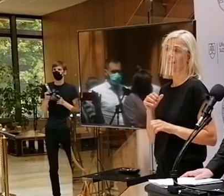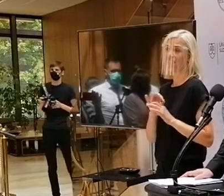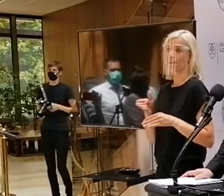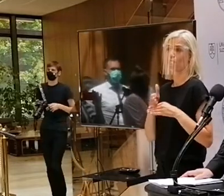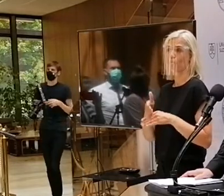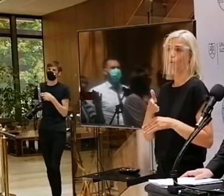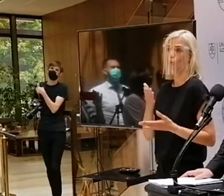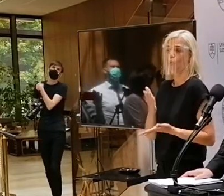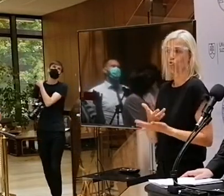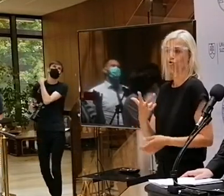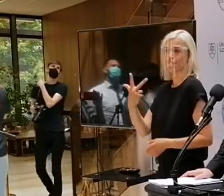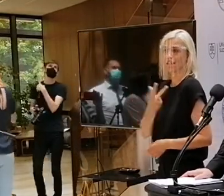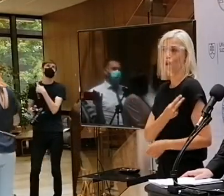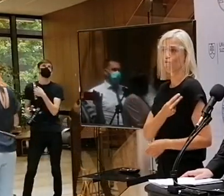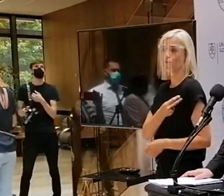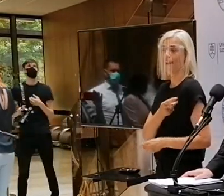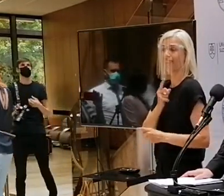tomu, aby